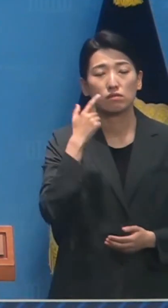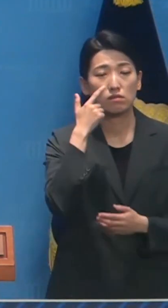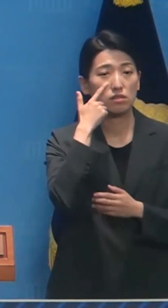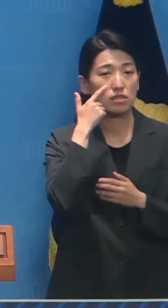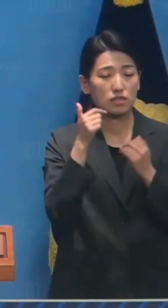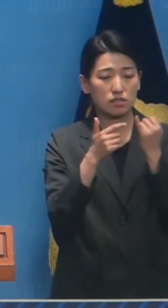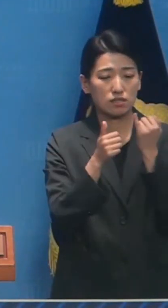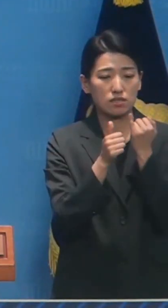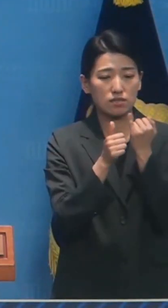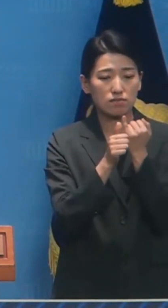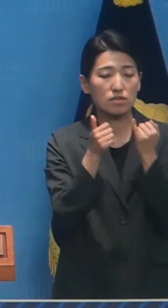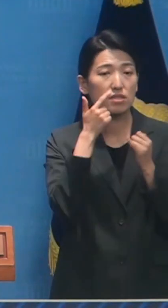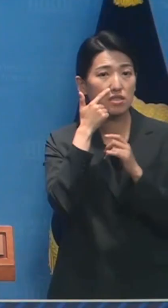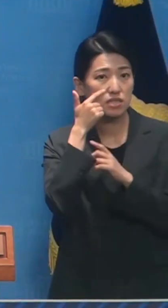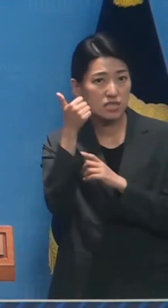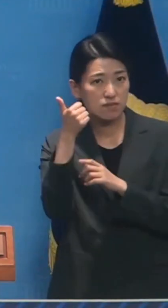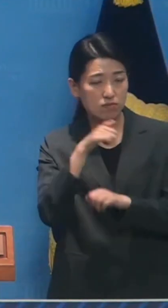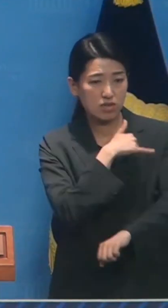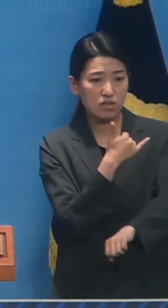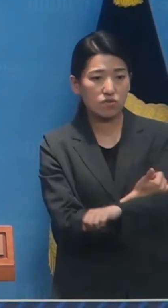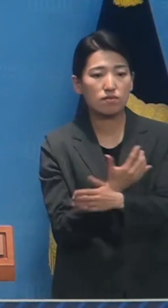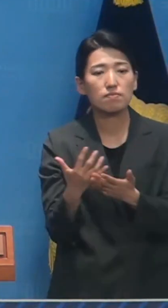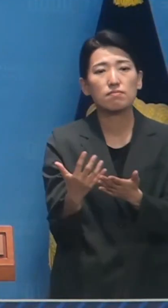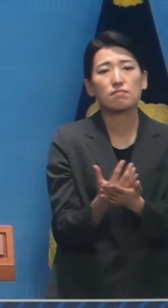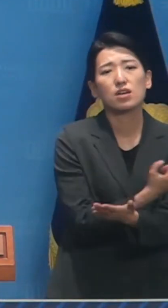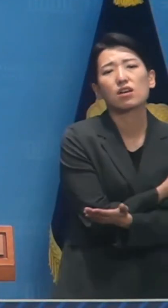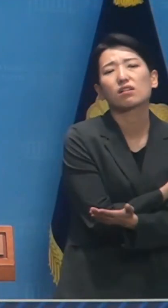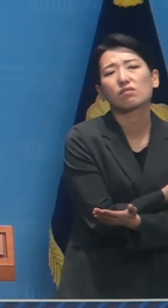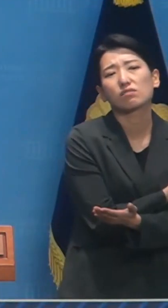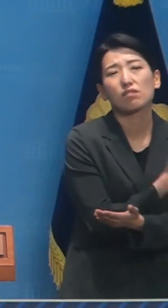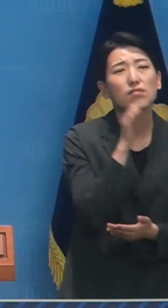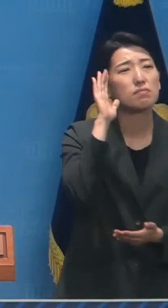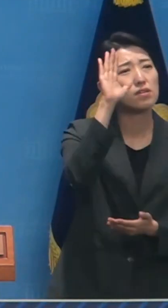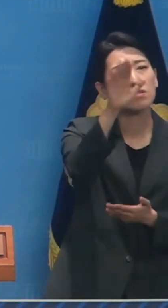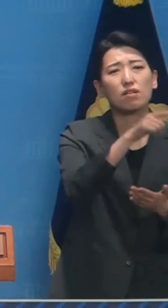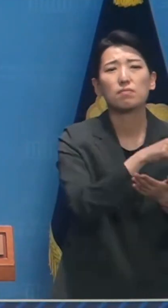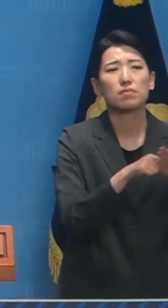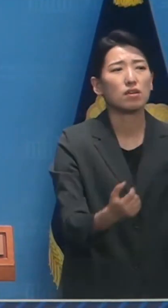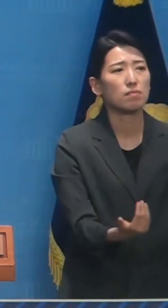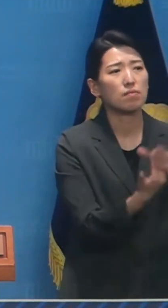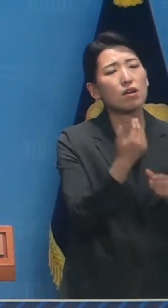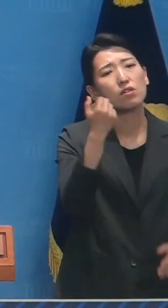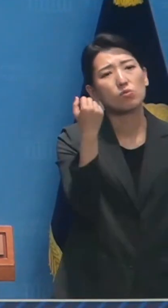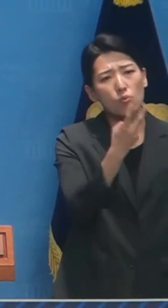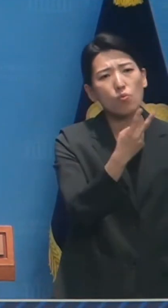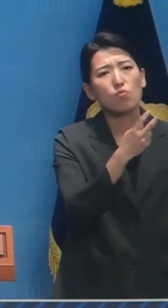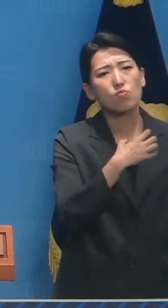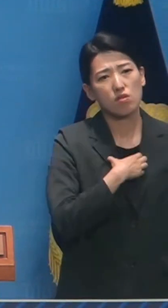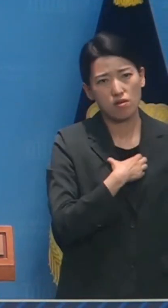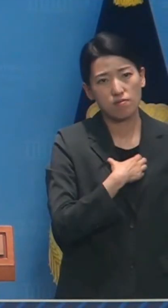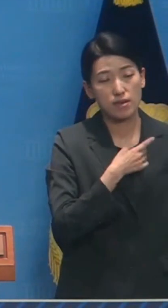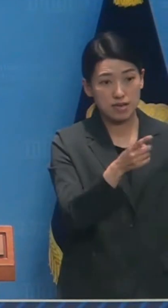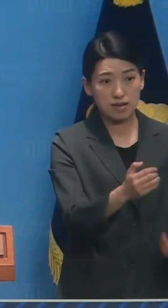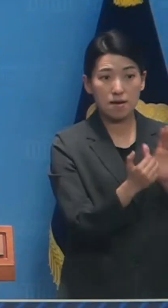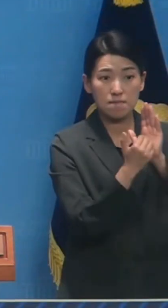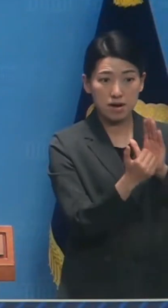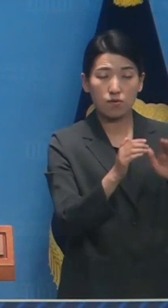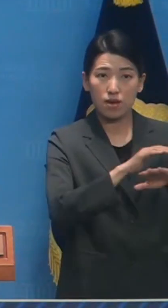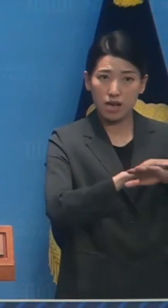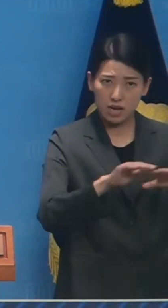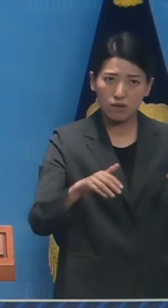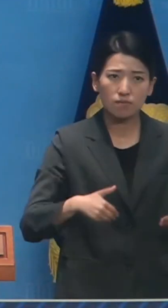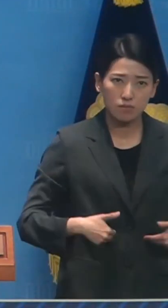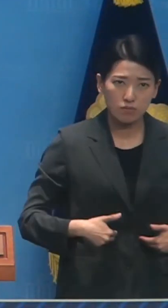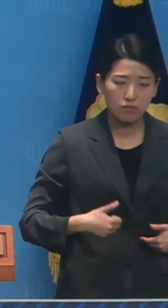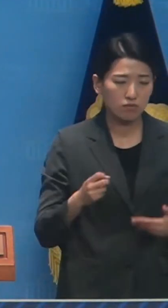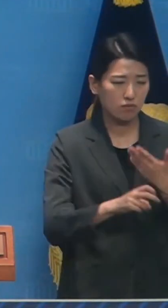빼앗긴 피해자들과 미래의 피해자들을 온전하게 지켜내고 위헌,